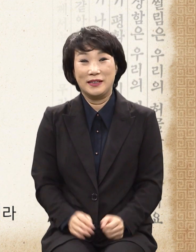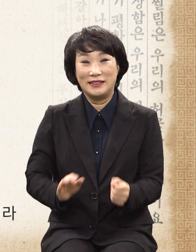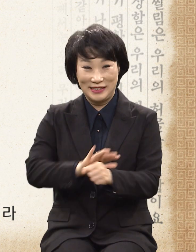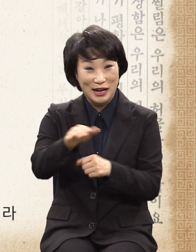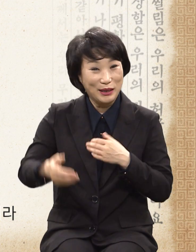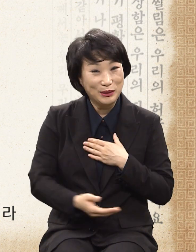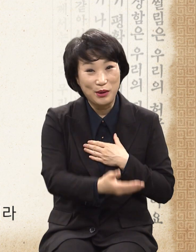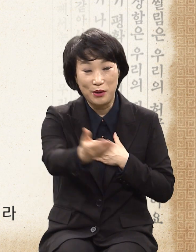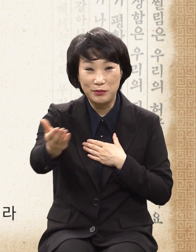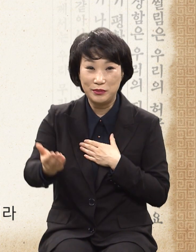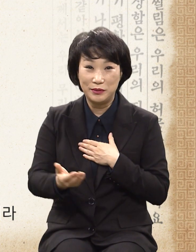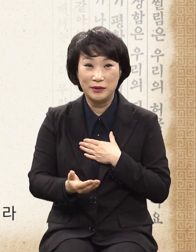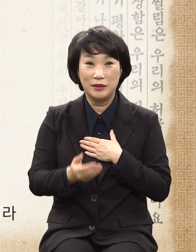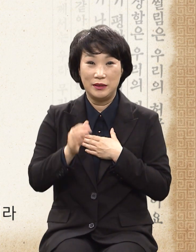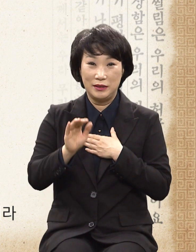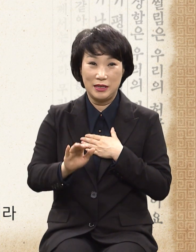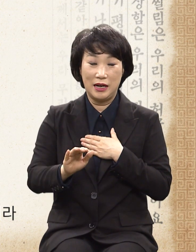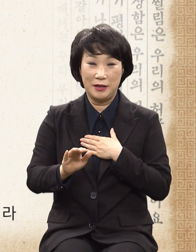사랑하는 여러분,